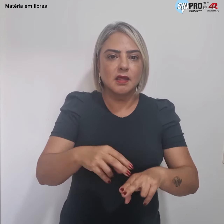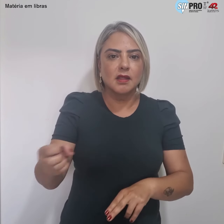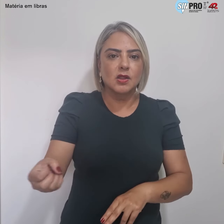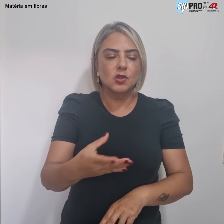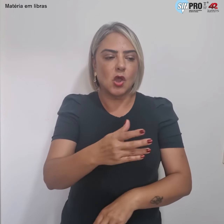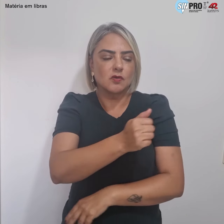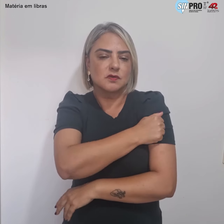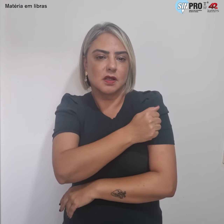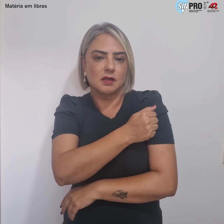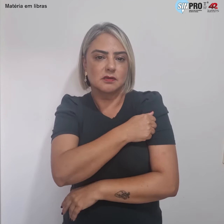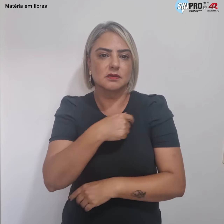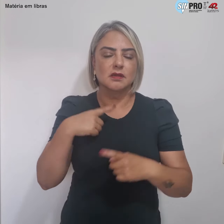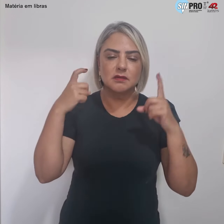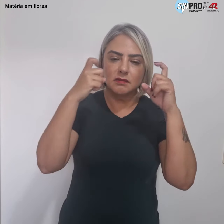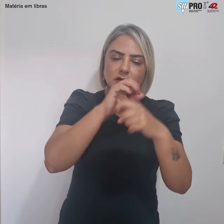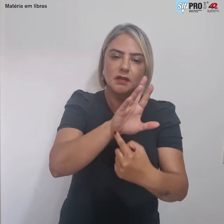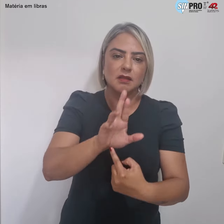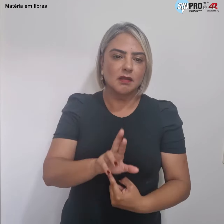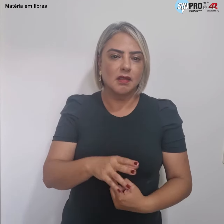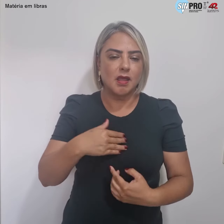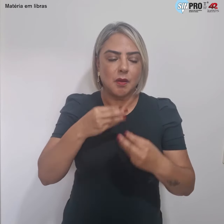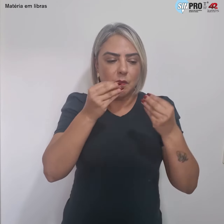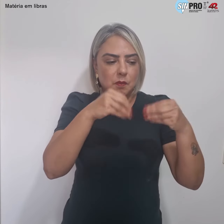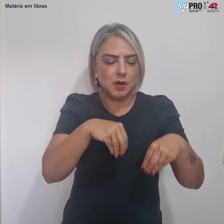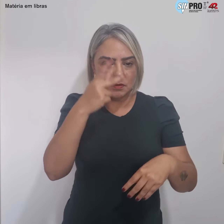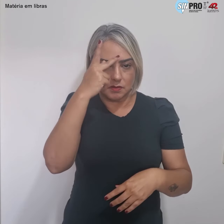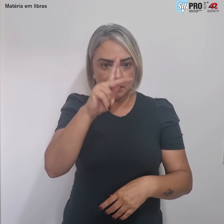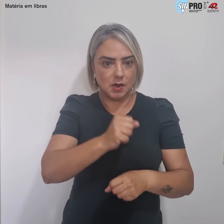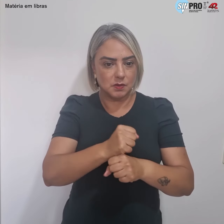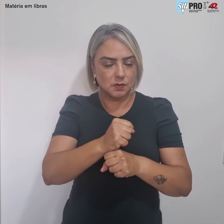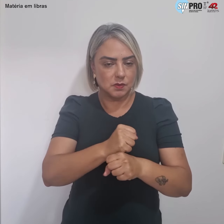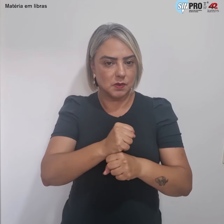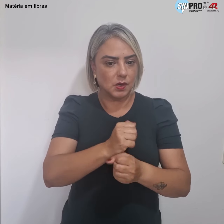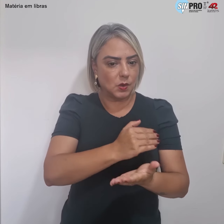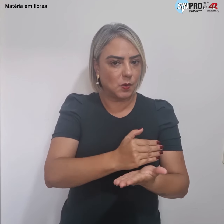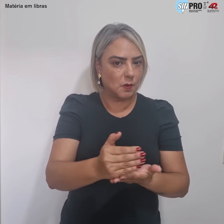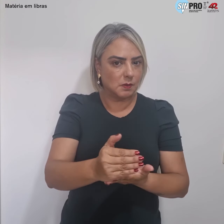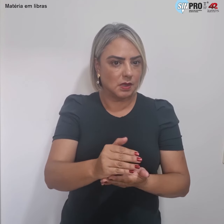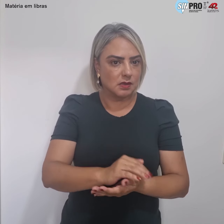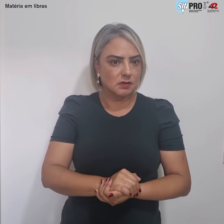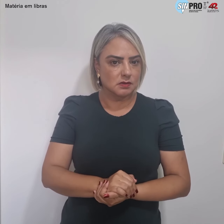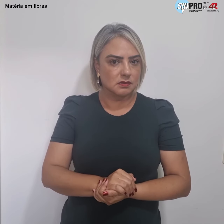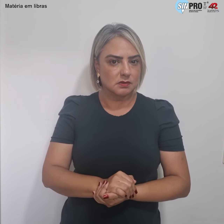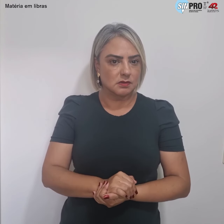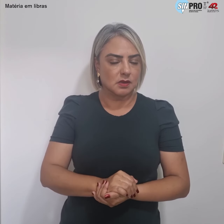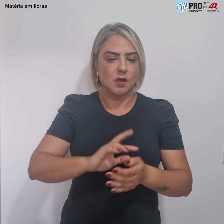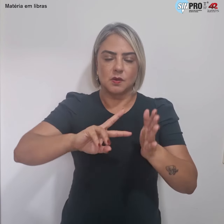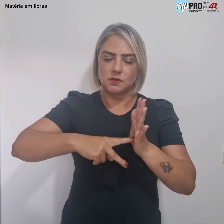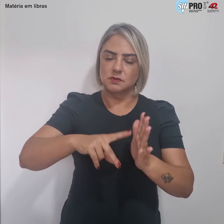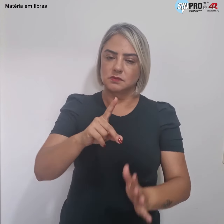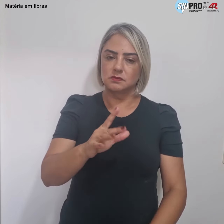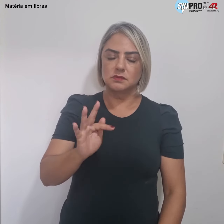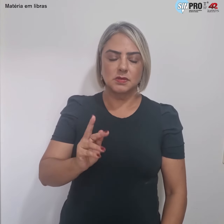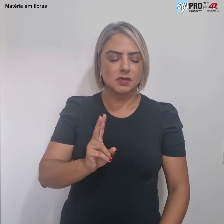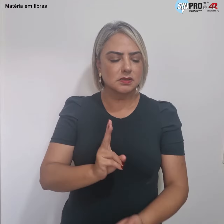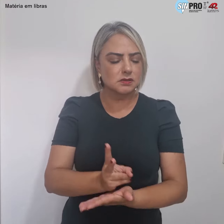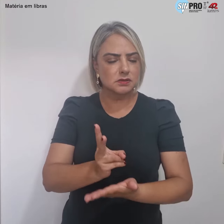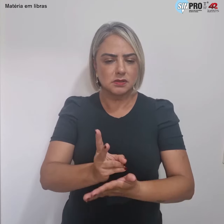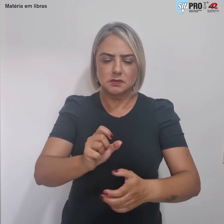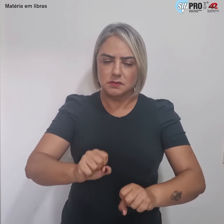Tais dificuldades representam um grande prejuízo para o ano letivo que começa. O SimproDef sempre defendeu